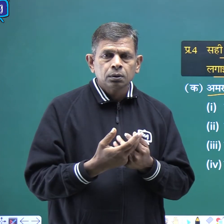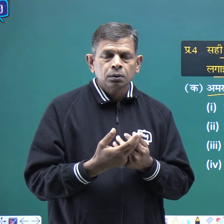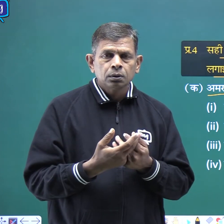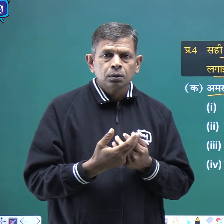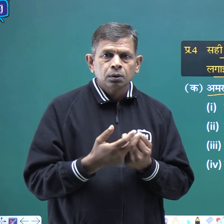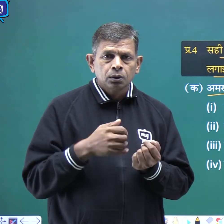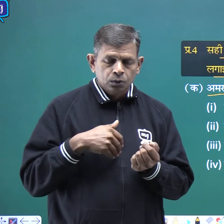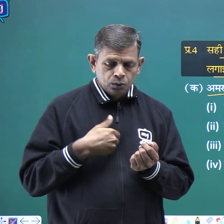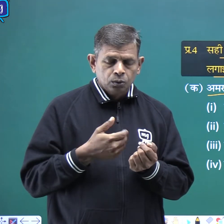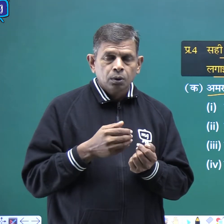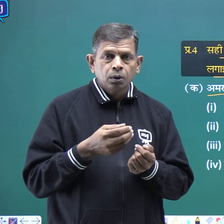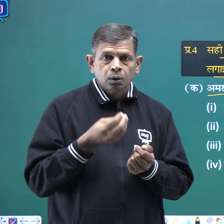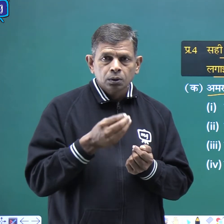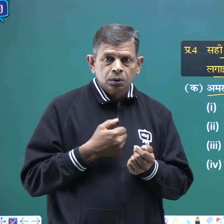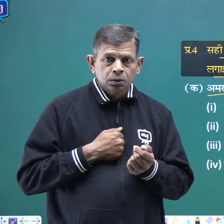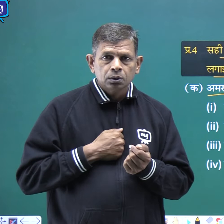स्वपोषिका,